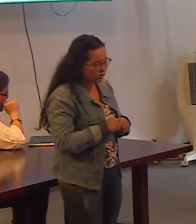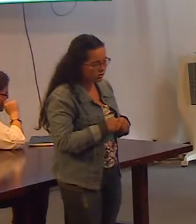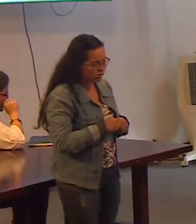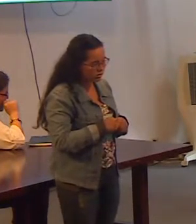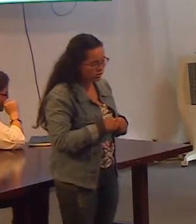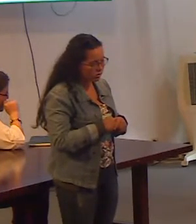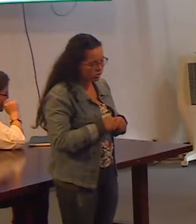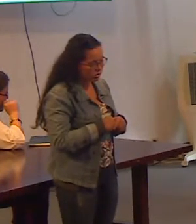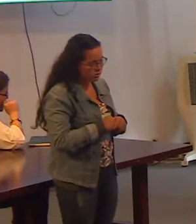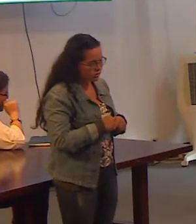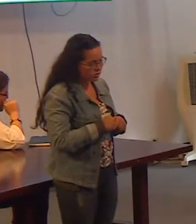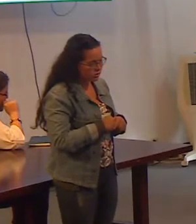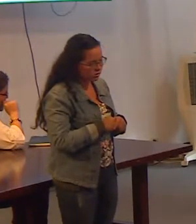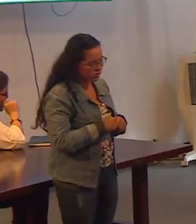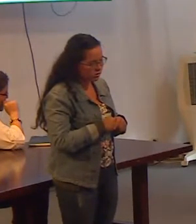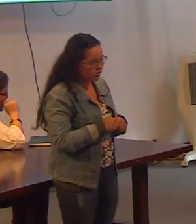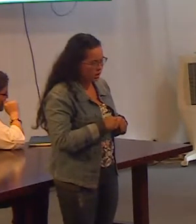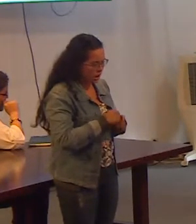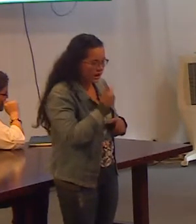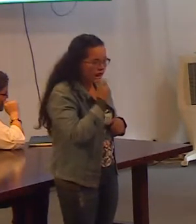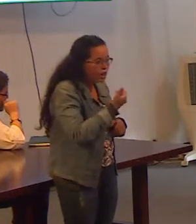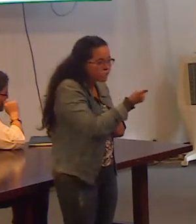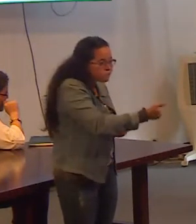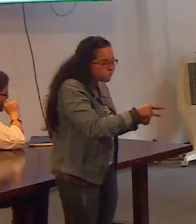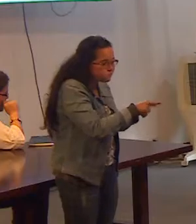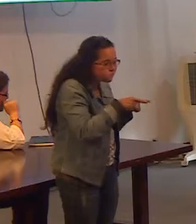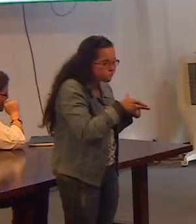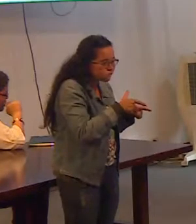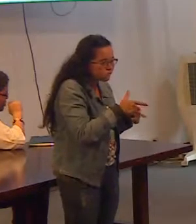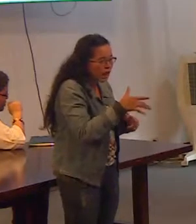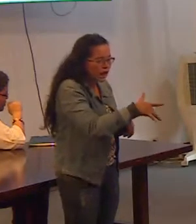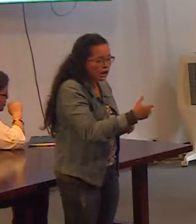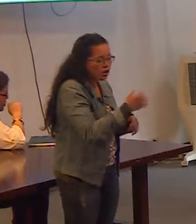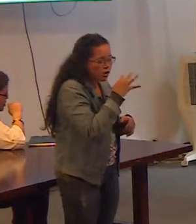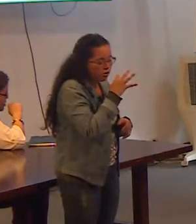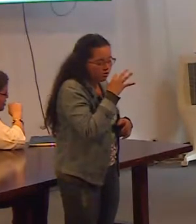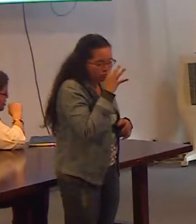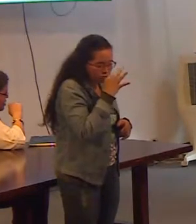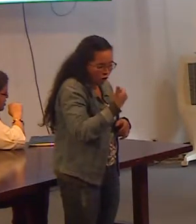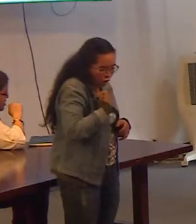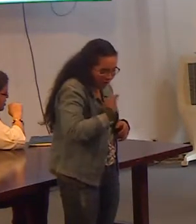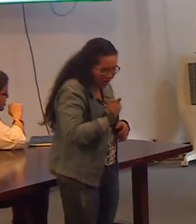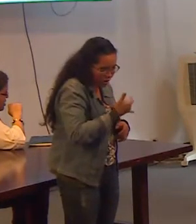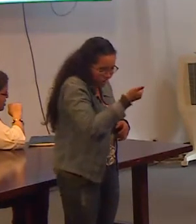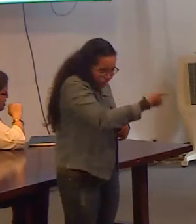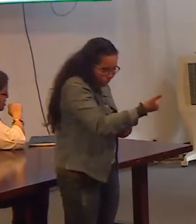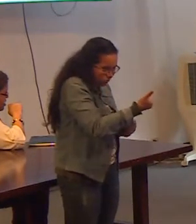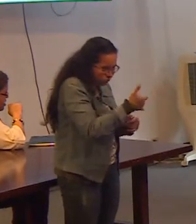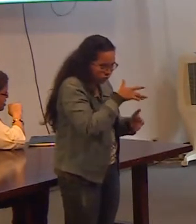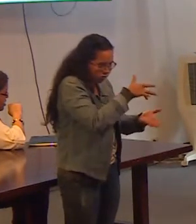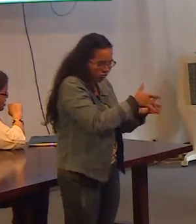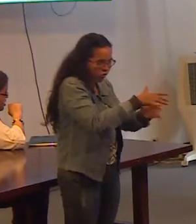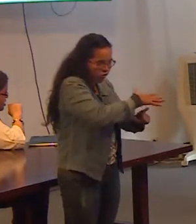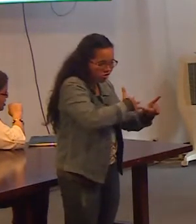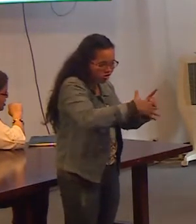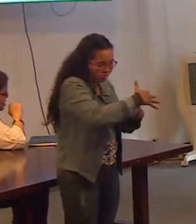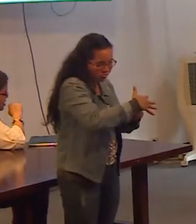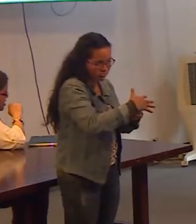es el promedio de edades, porque en la Casa San José trabajábamos con jóvenes y adultos entre edades más o menos de 18